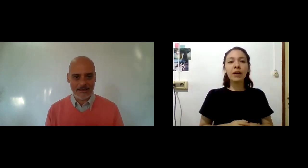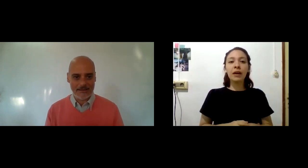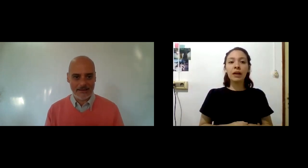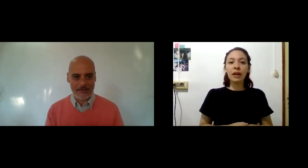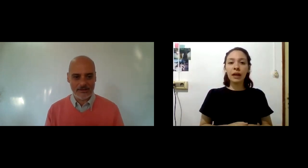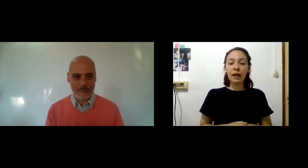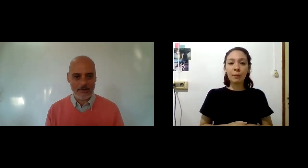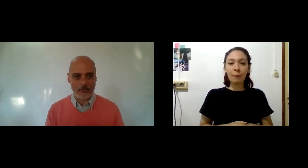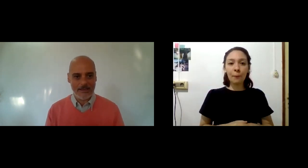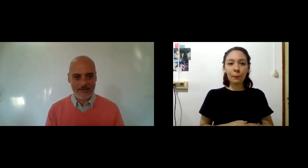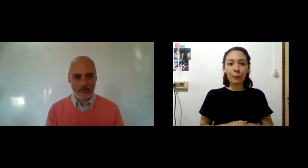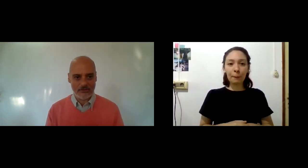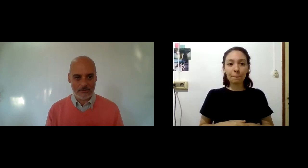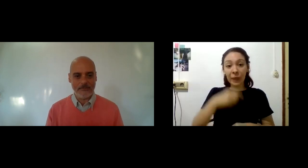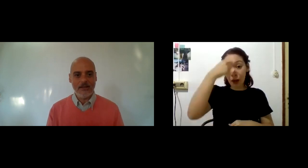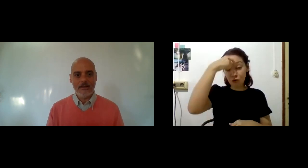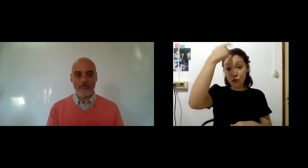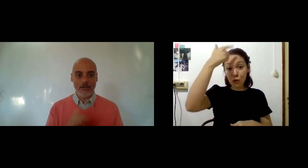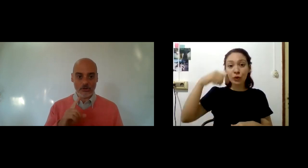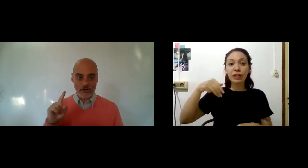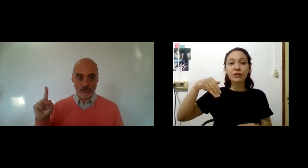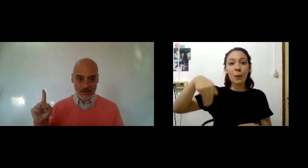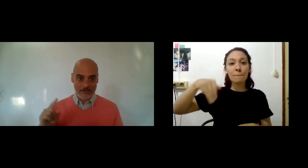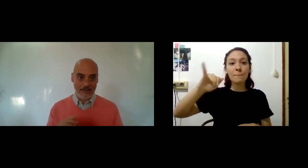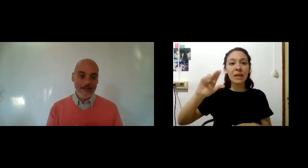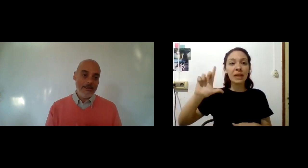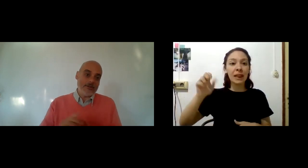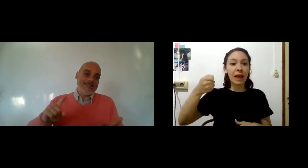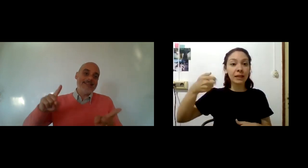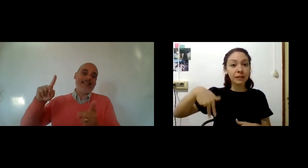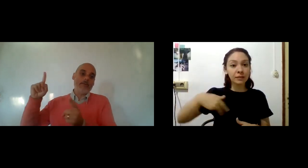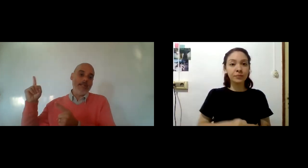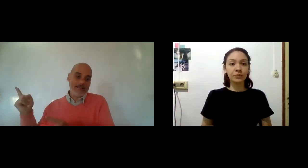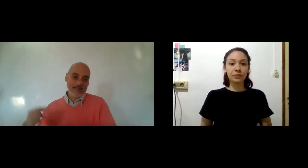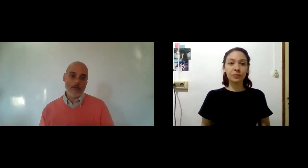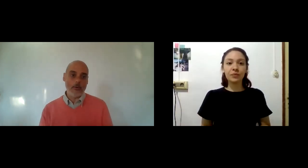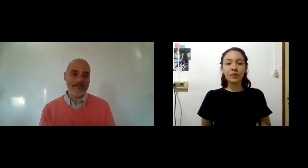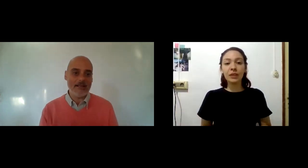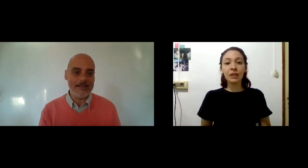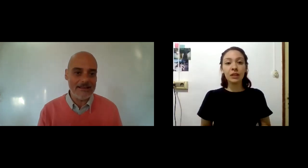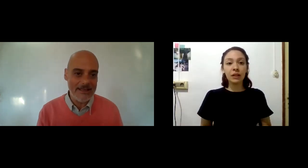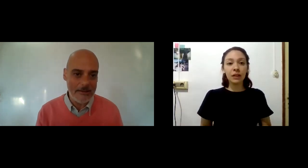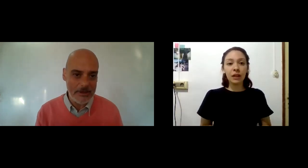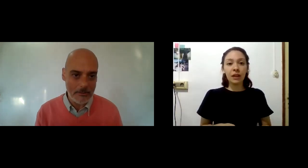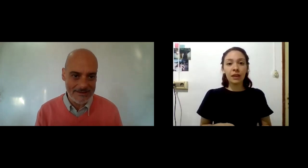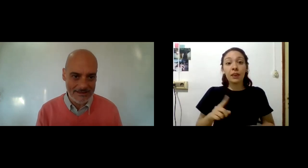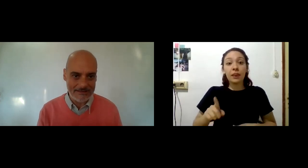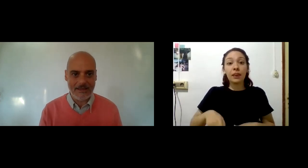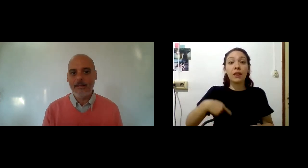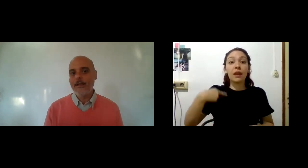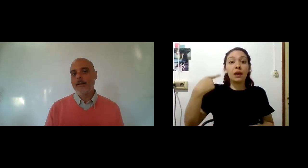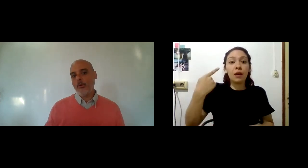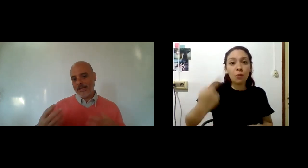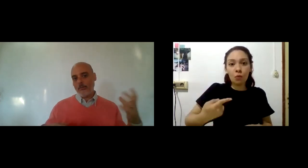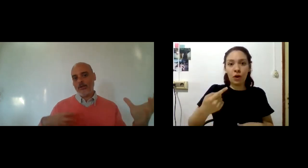señas en los sistemas formales y educación. 1880. Eso recién se revierte o empieza a revertirse en